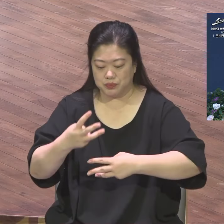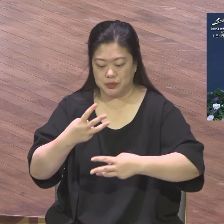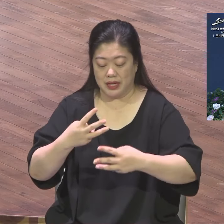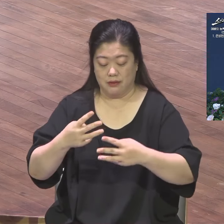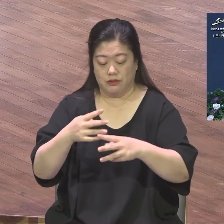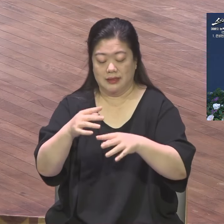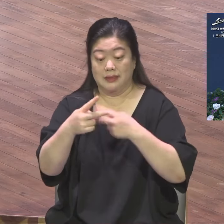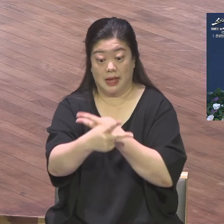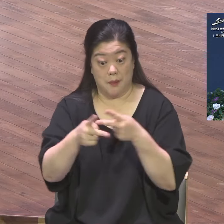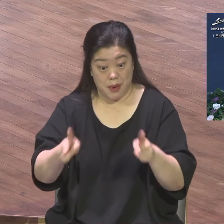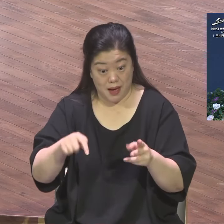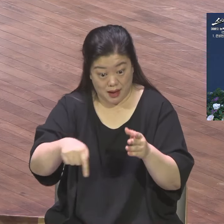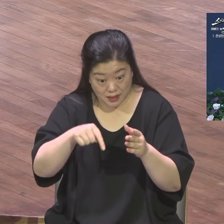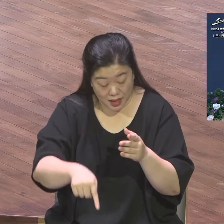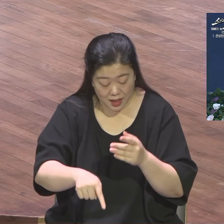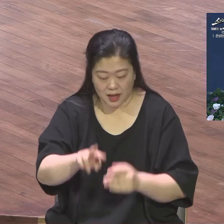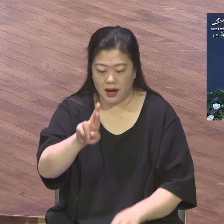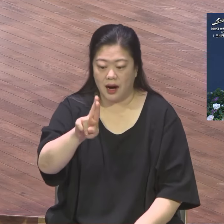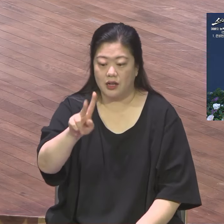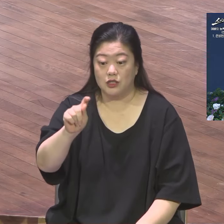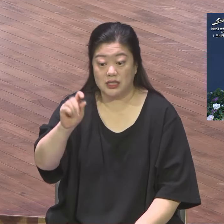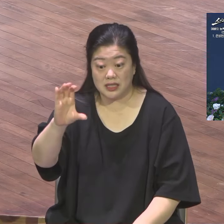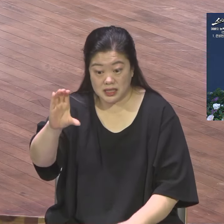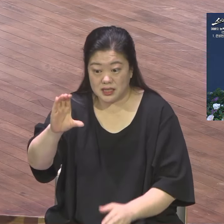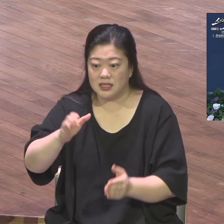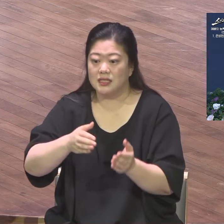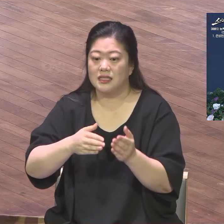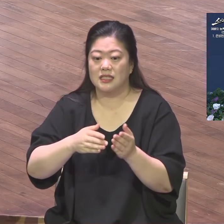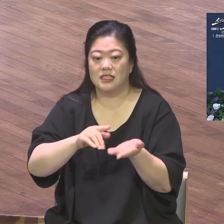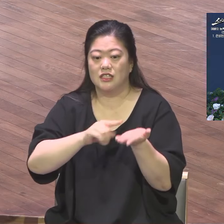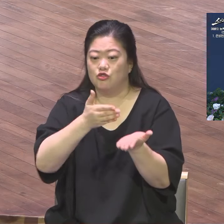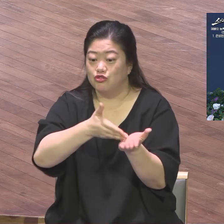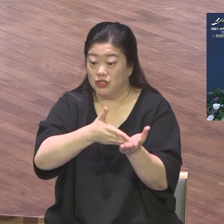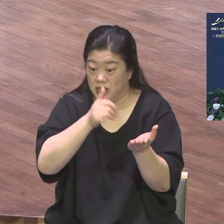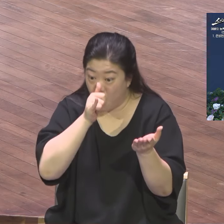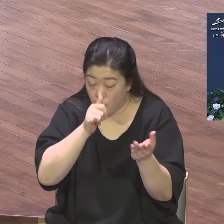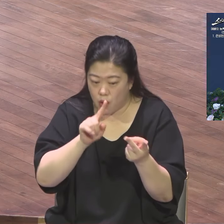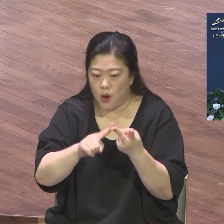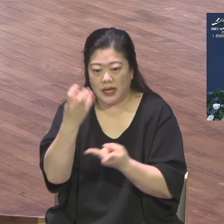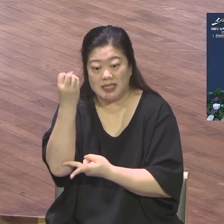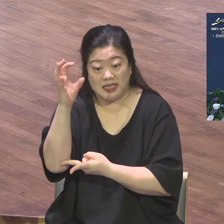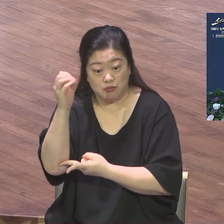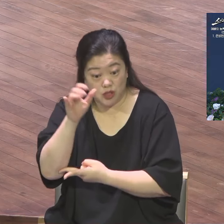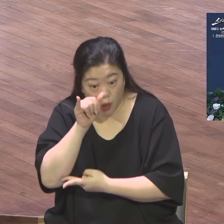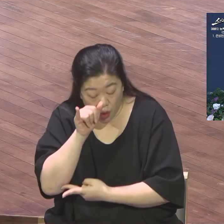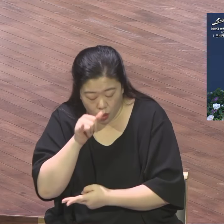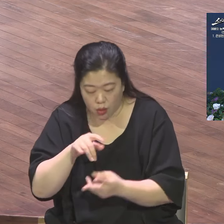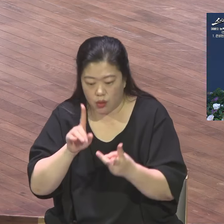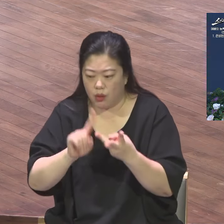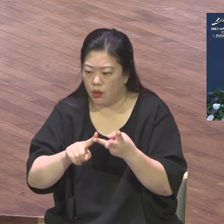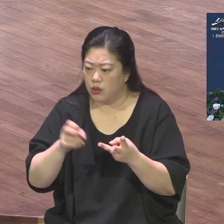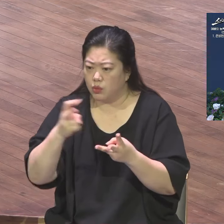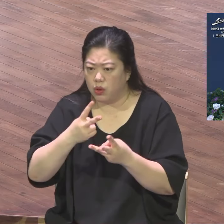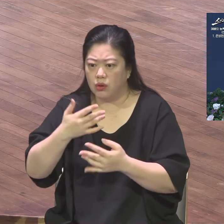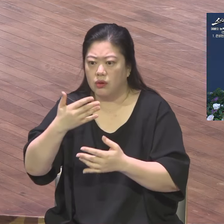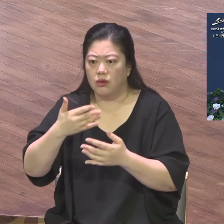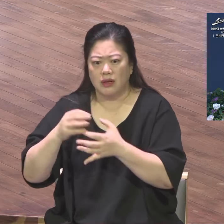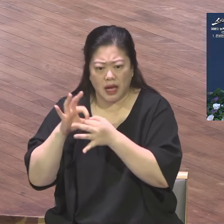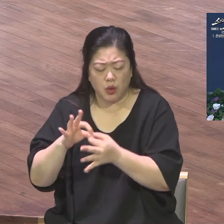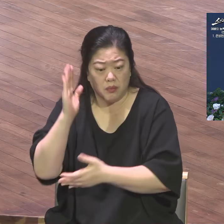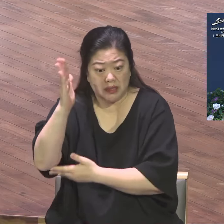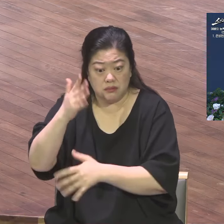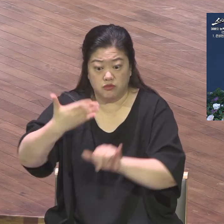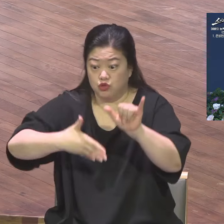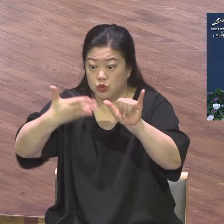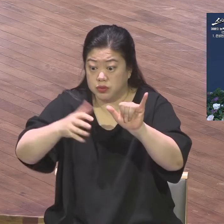전에 5분간 또 예원 또 포커스 내지요. 그렇게 쫙 또 있잖아요. 그거 다